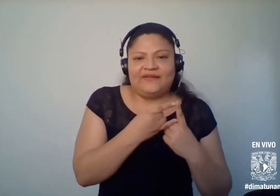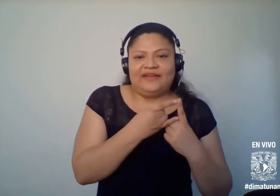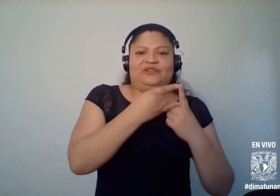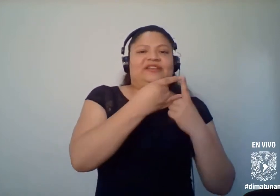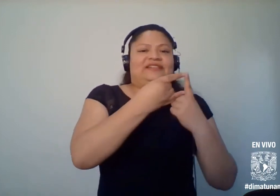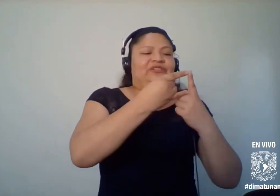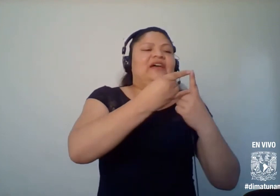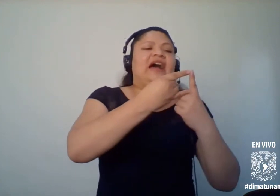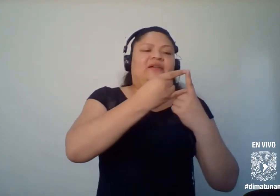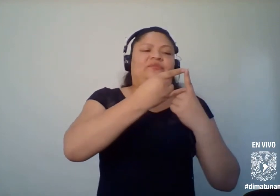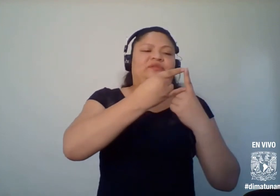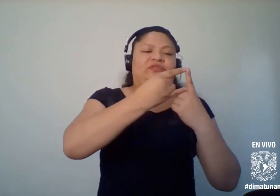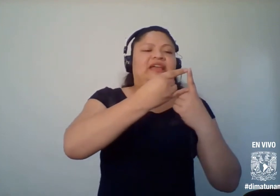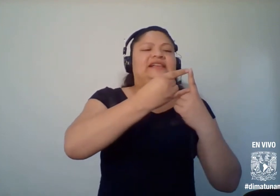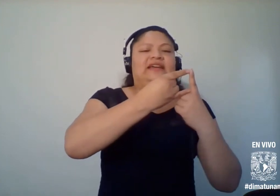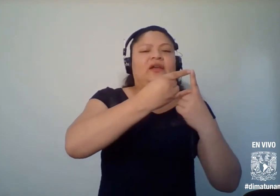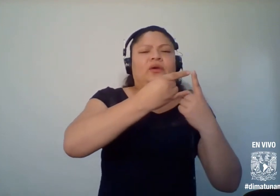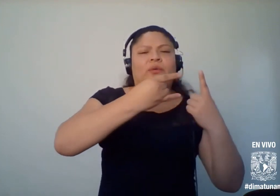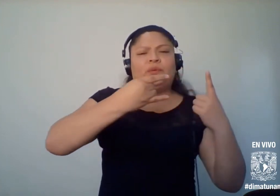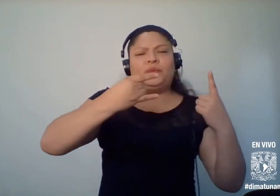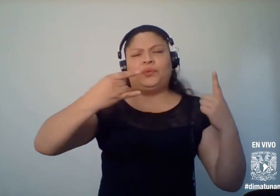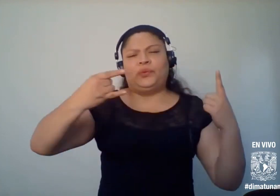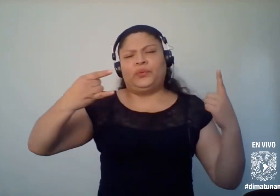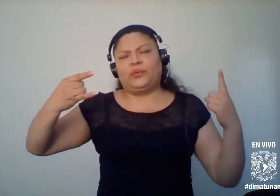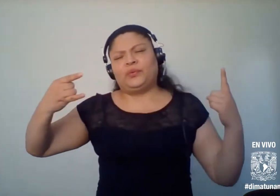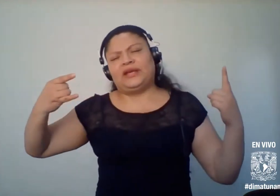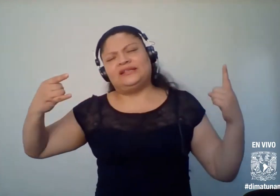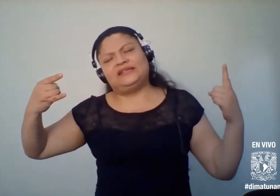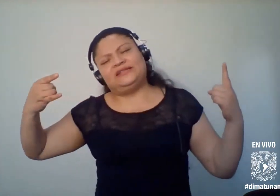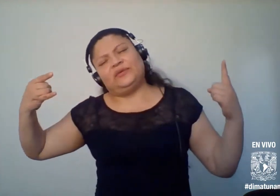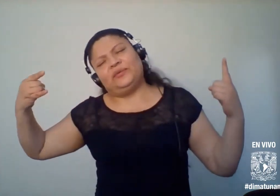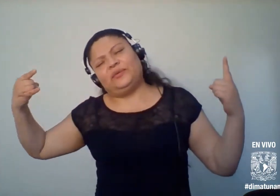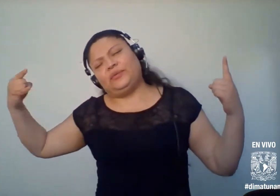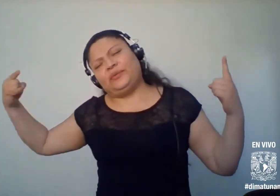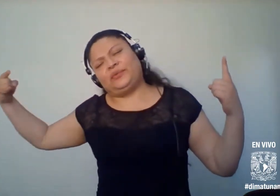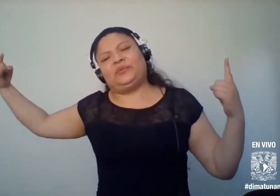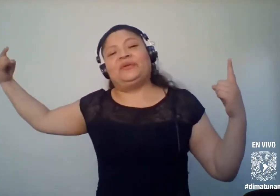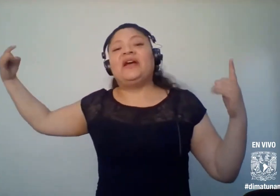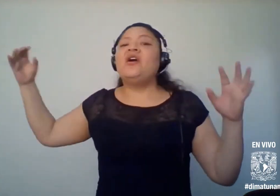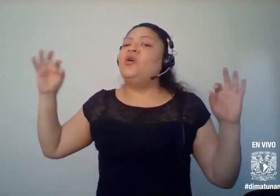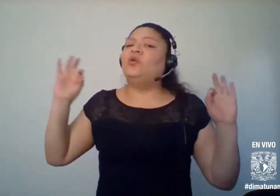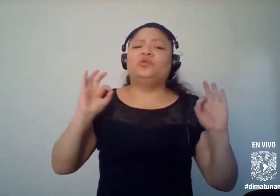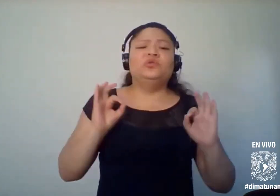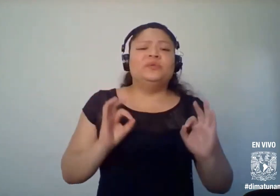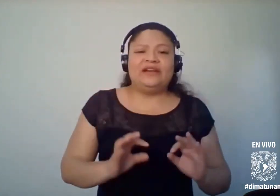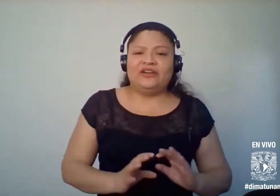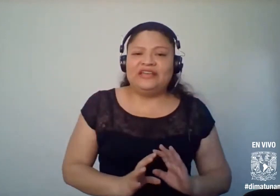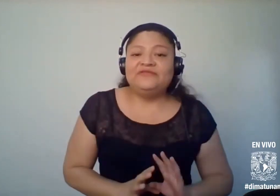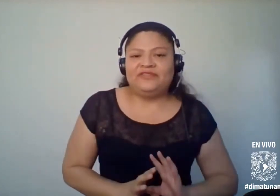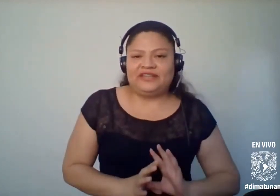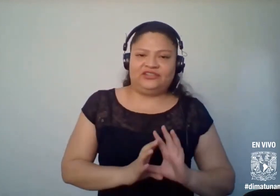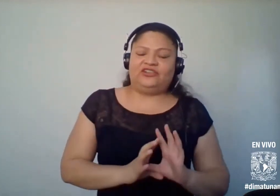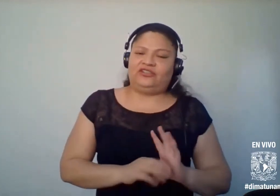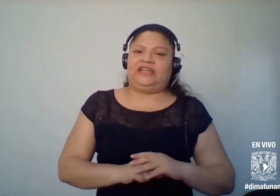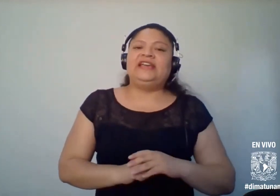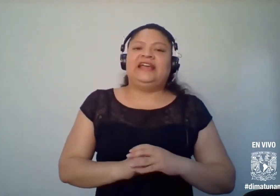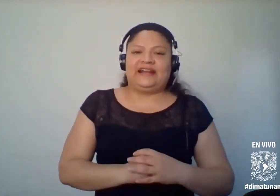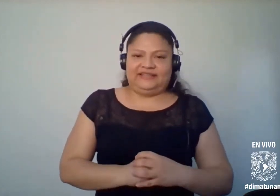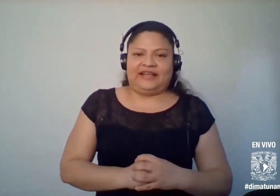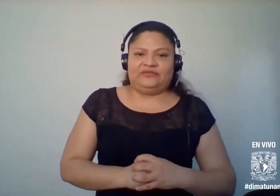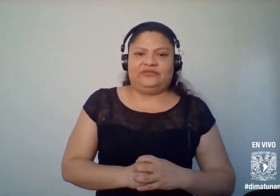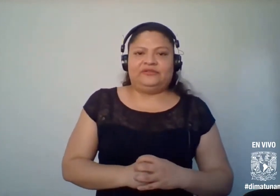que les hablaba de los gestos? Ah, pues podría ser, existe un número infinito